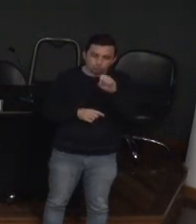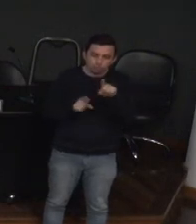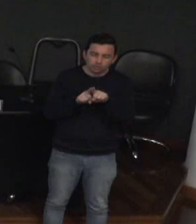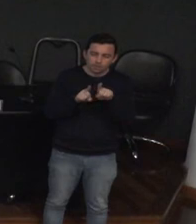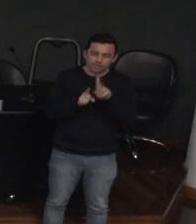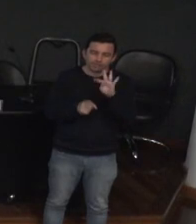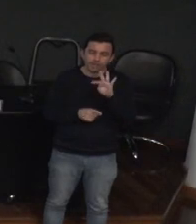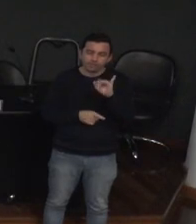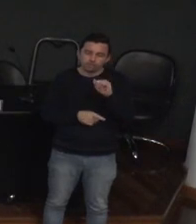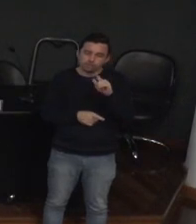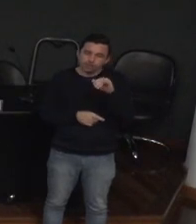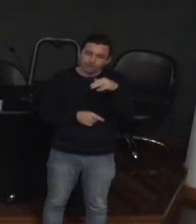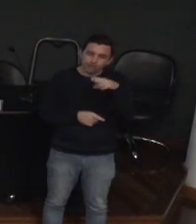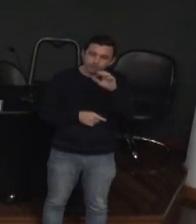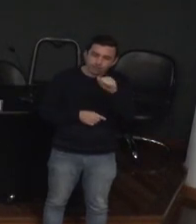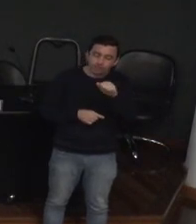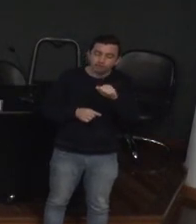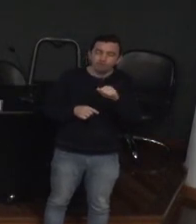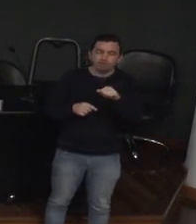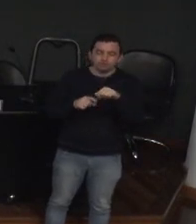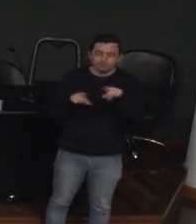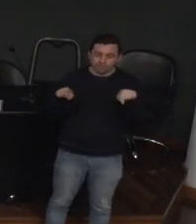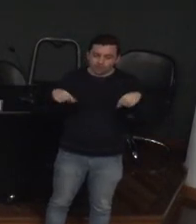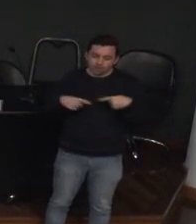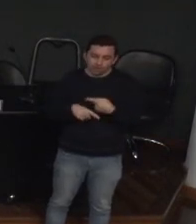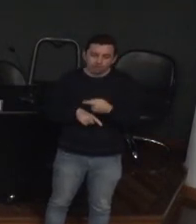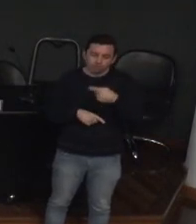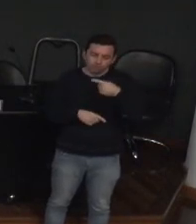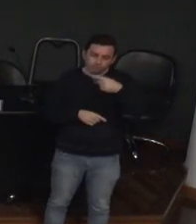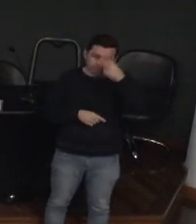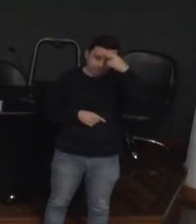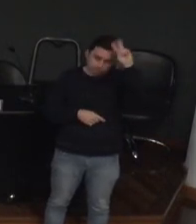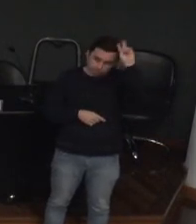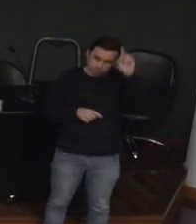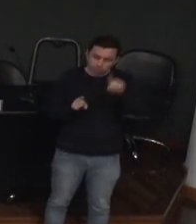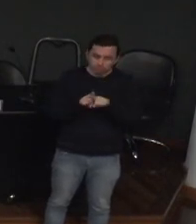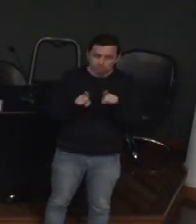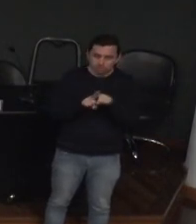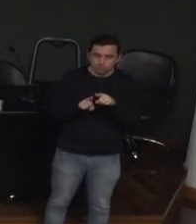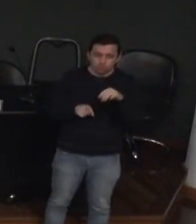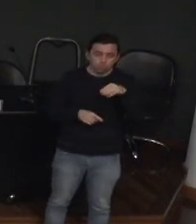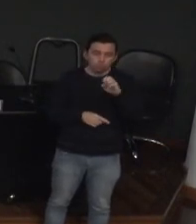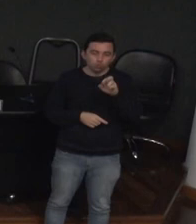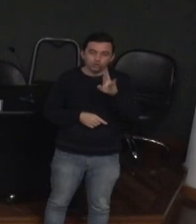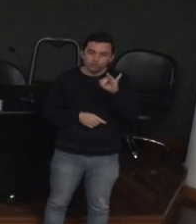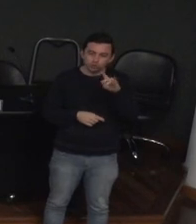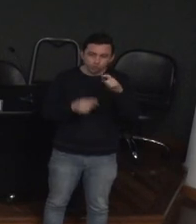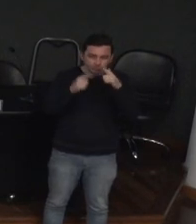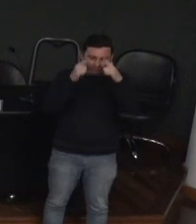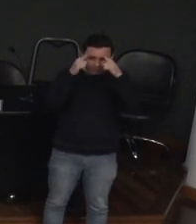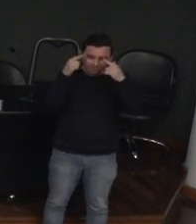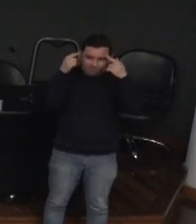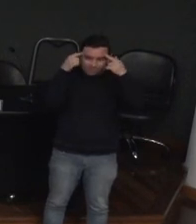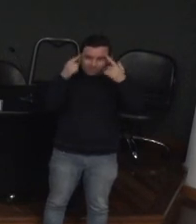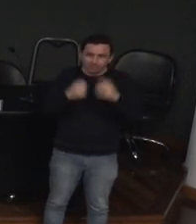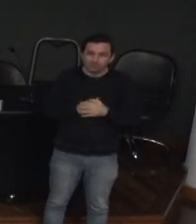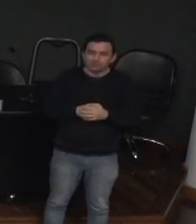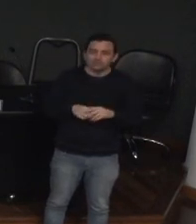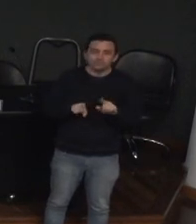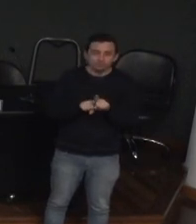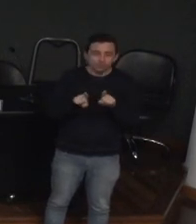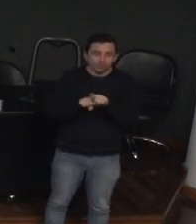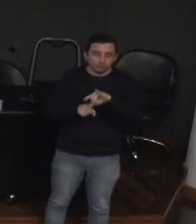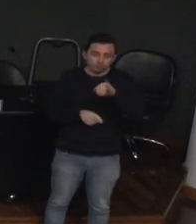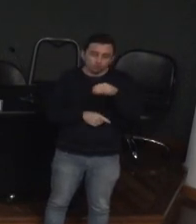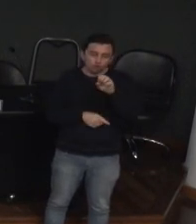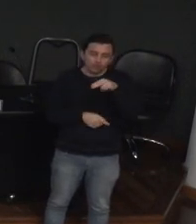e Junei, do gabinete do deputado Vicente, o Murilo, do gabinete do Neudi Sareta, e o